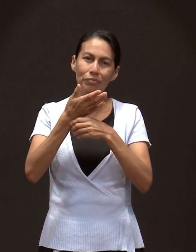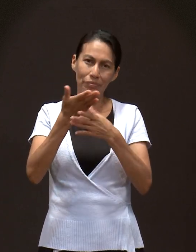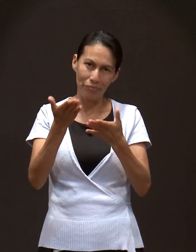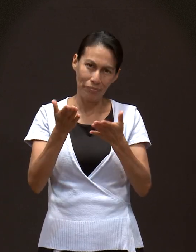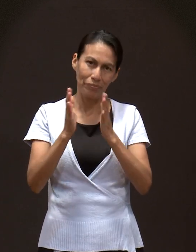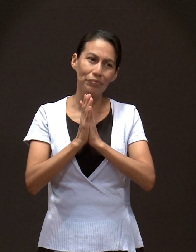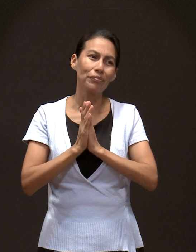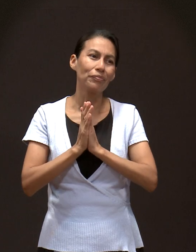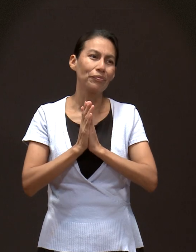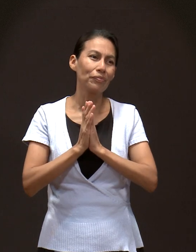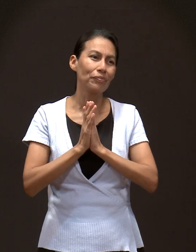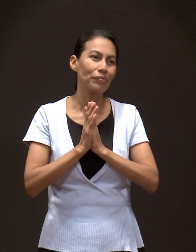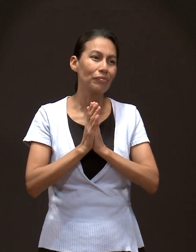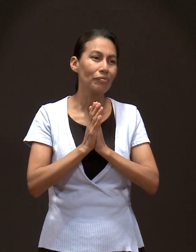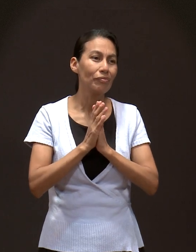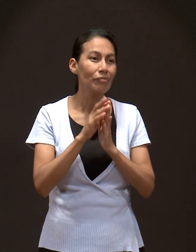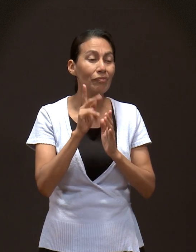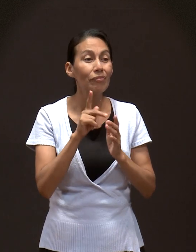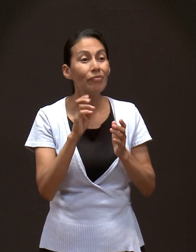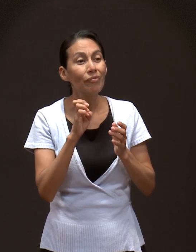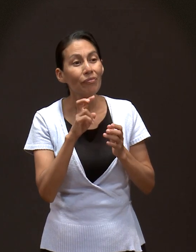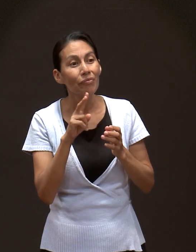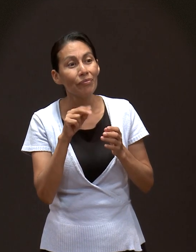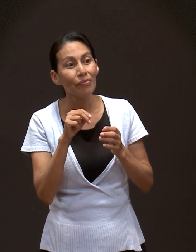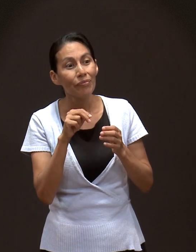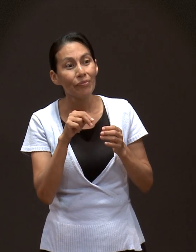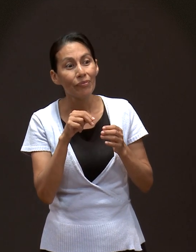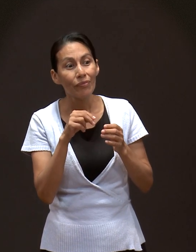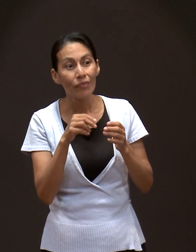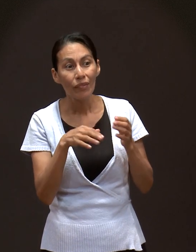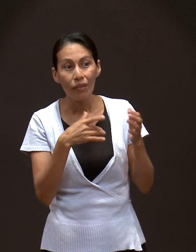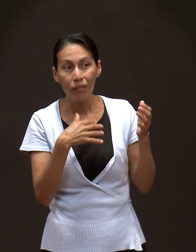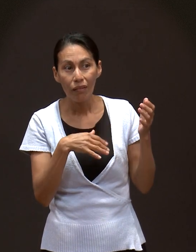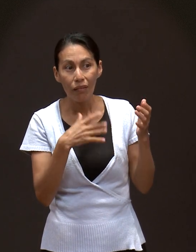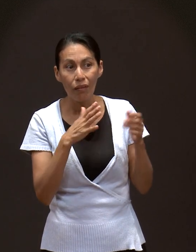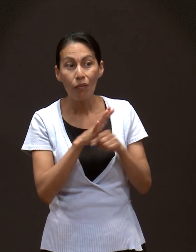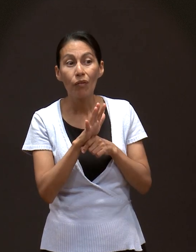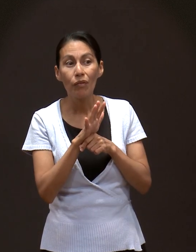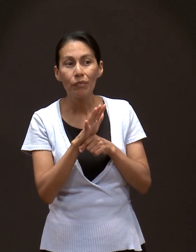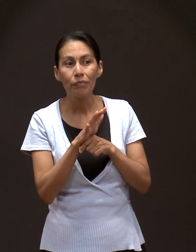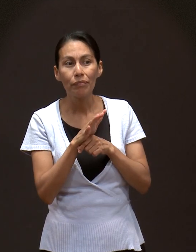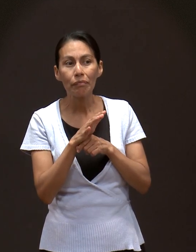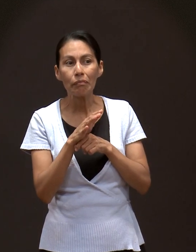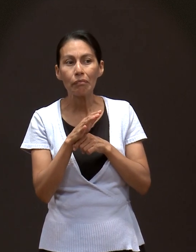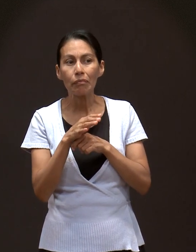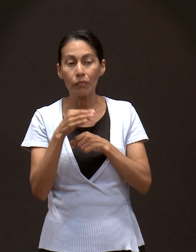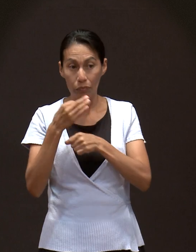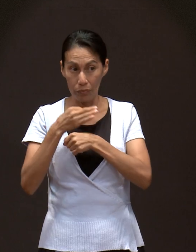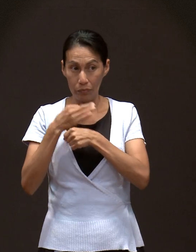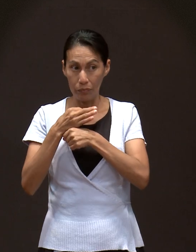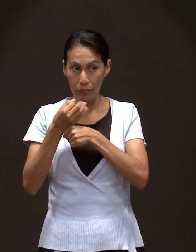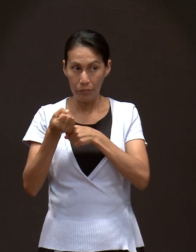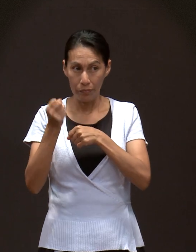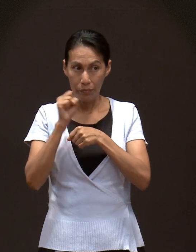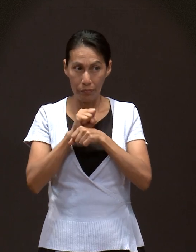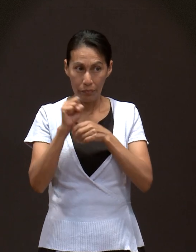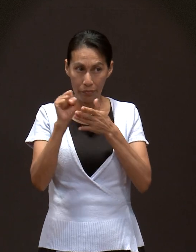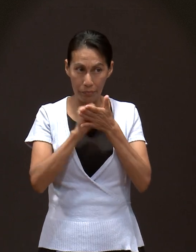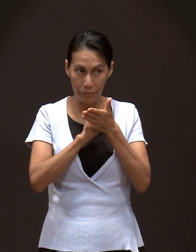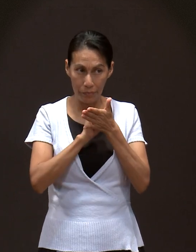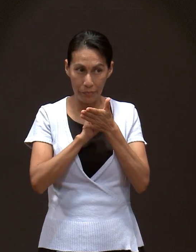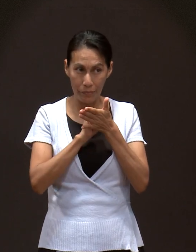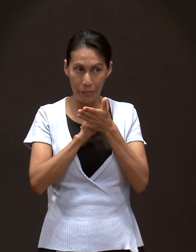peticiones y agradecimientos. Kevin, ¿qué vas a tocar? Bueno, este semestre